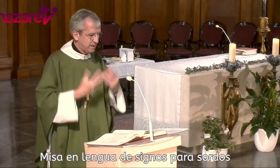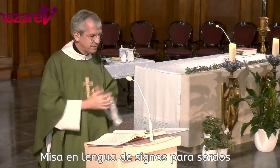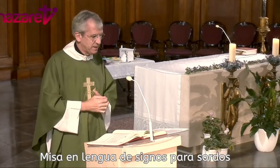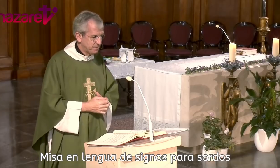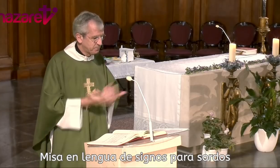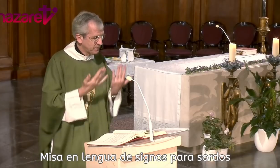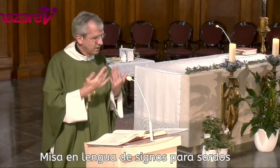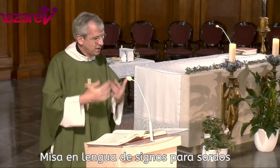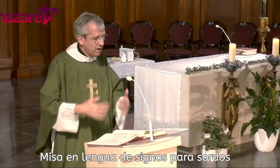vida.